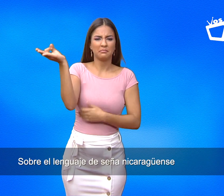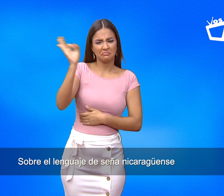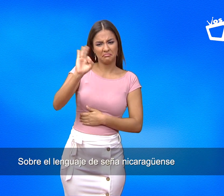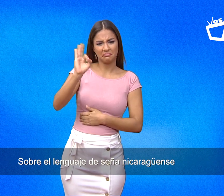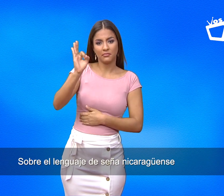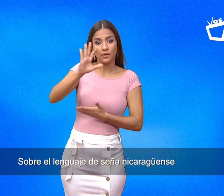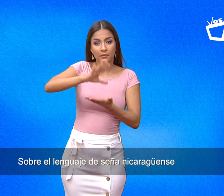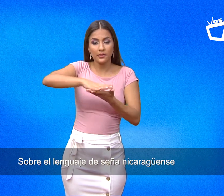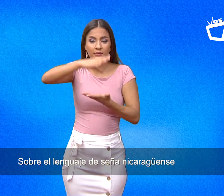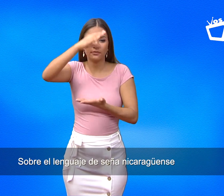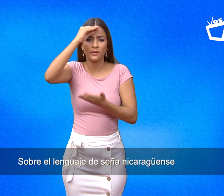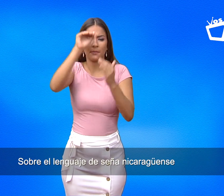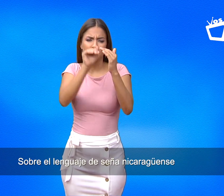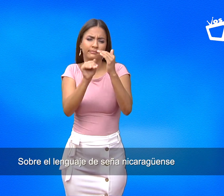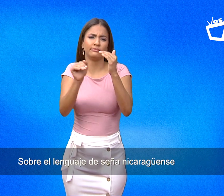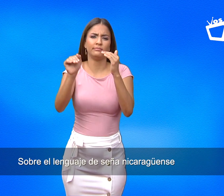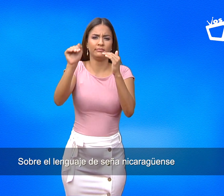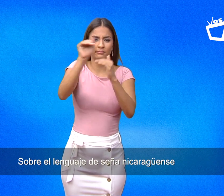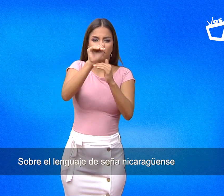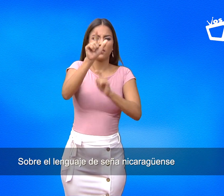más sobre el lenguaje de señas nicaragüense